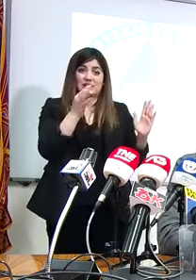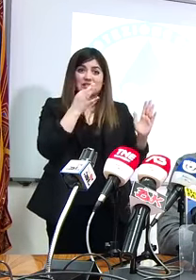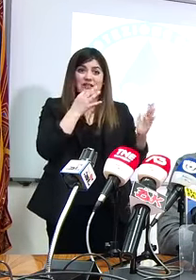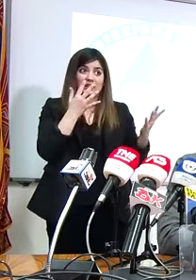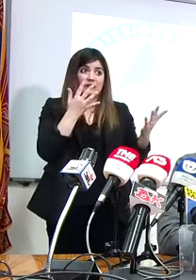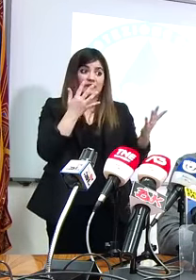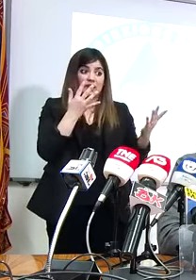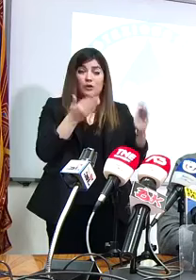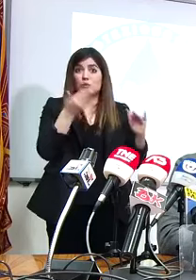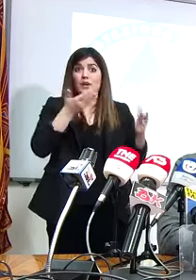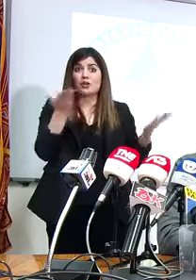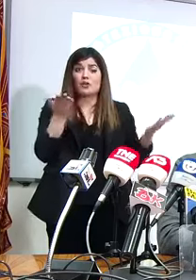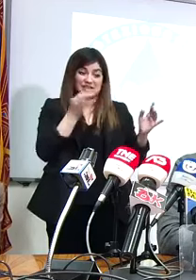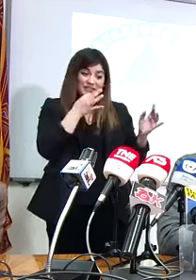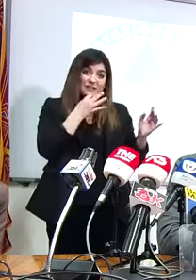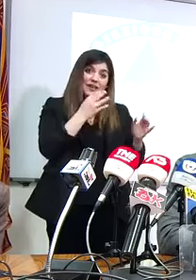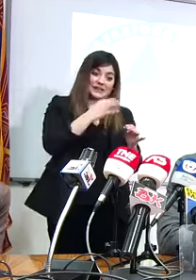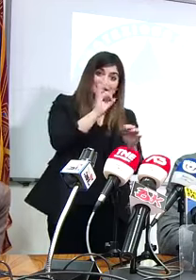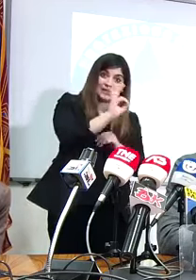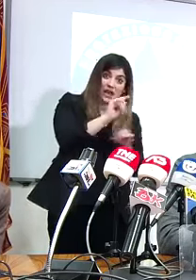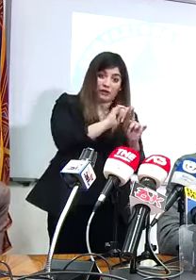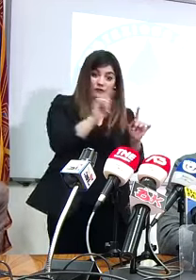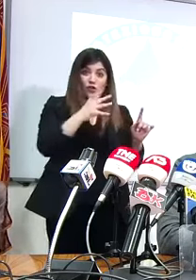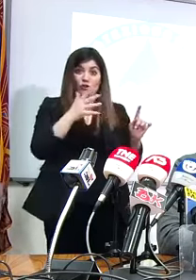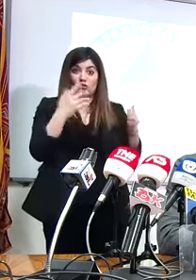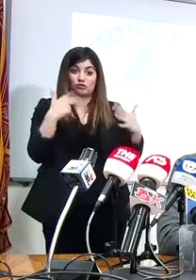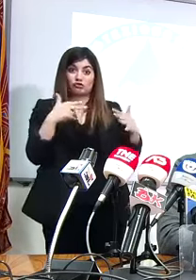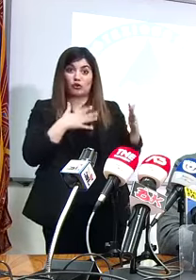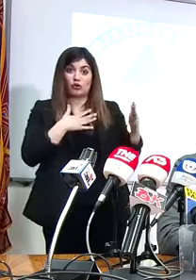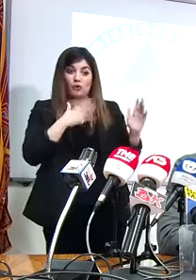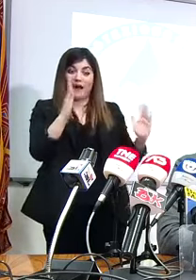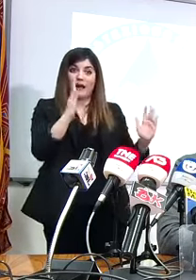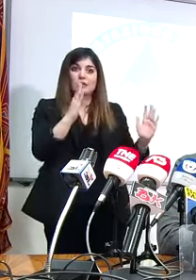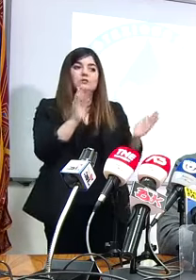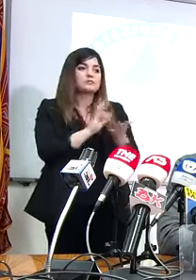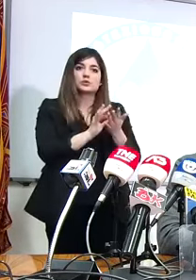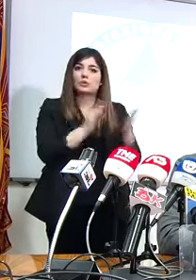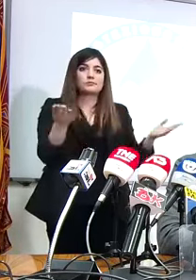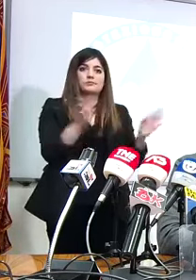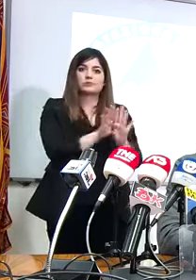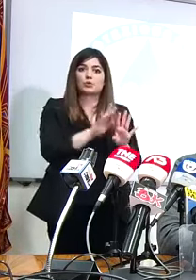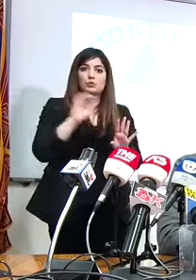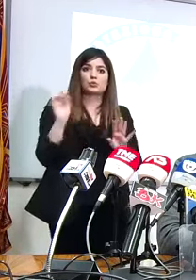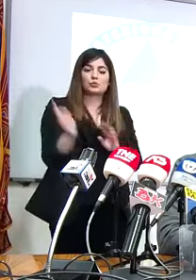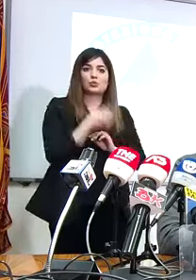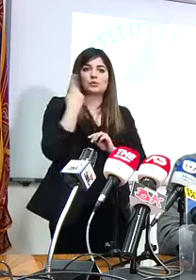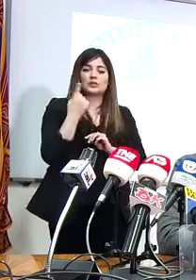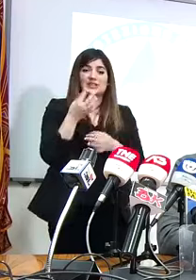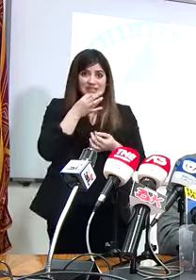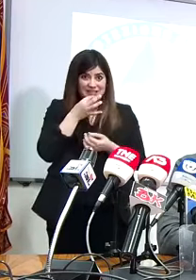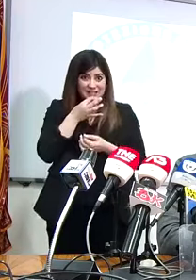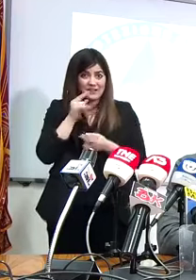a voi capite che questa non è una situazione sulla quale possiamo dormire tranquilli